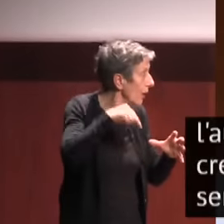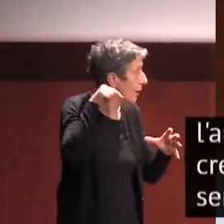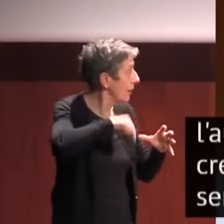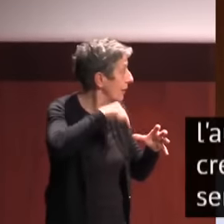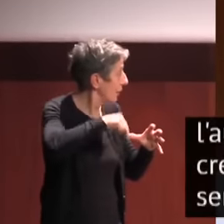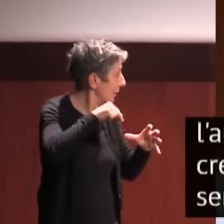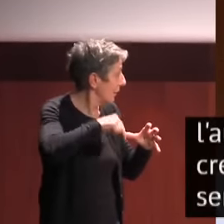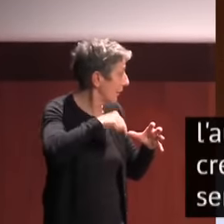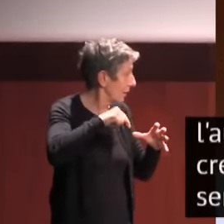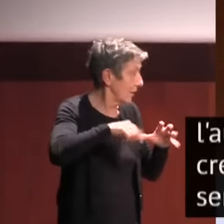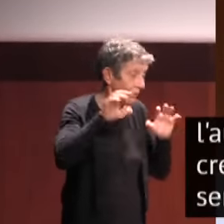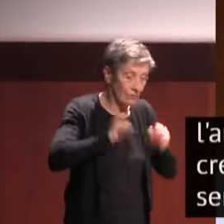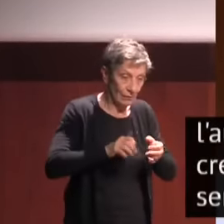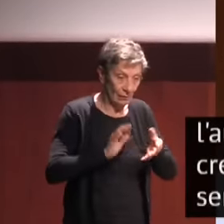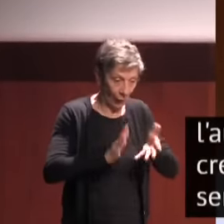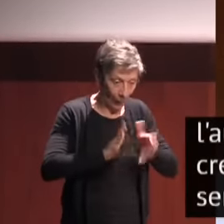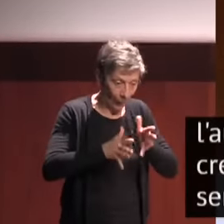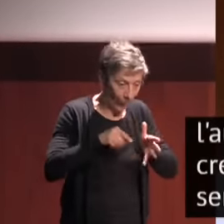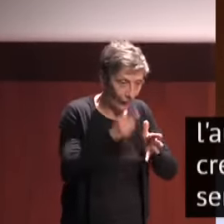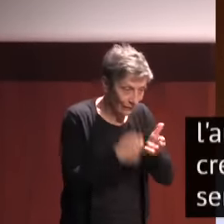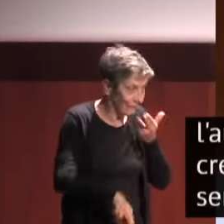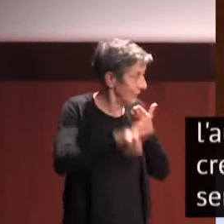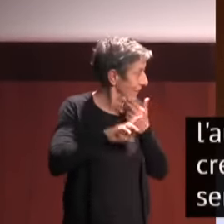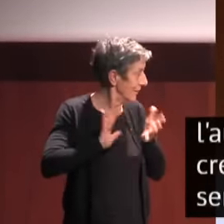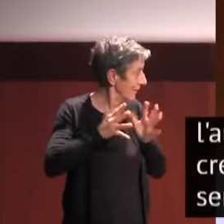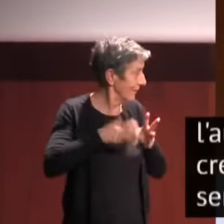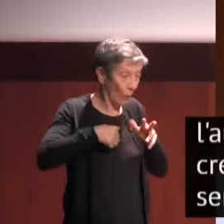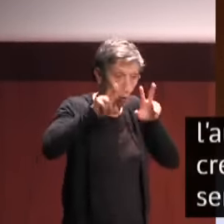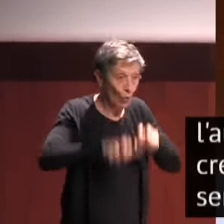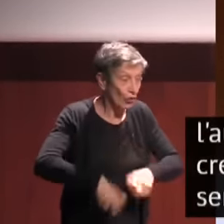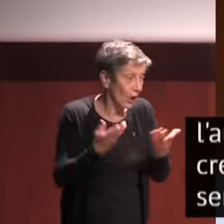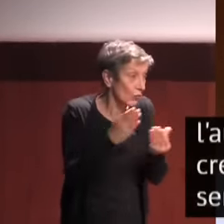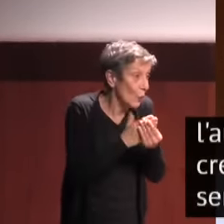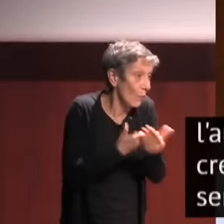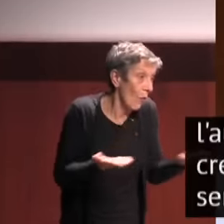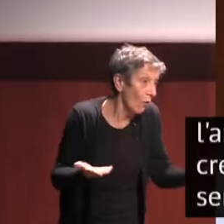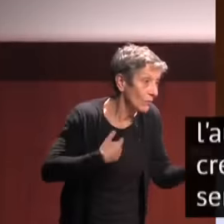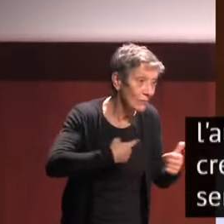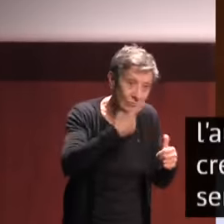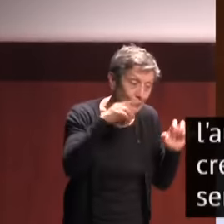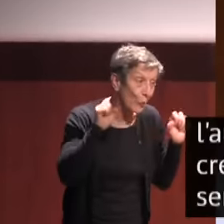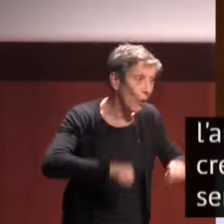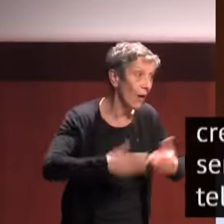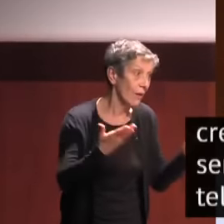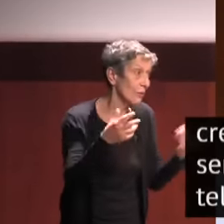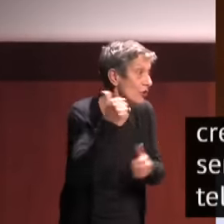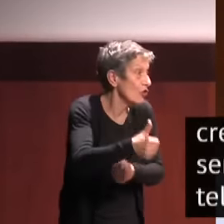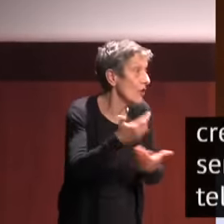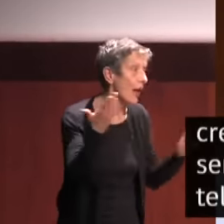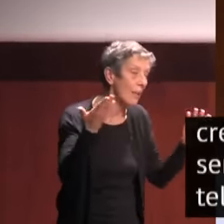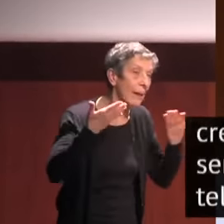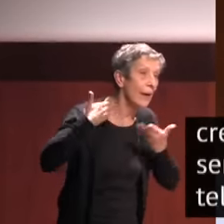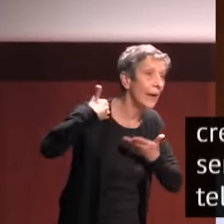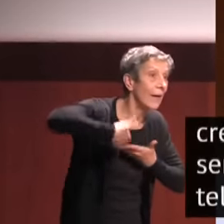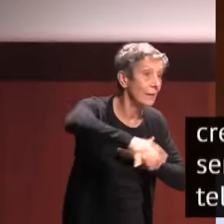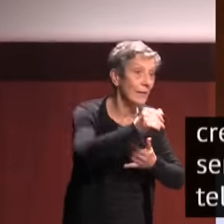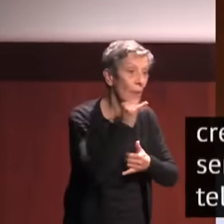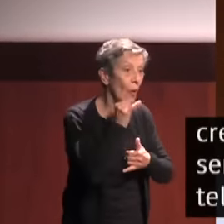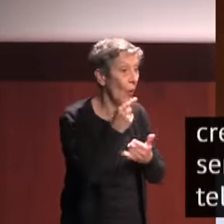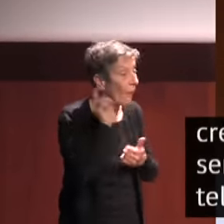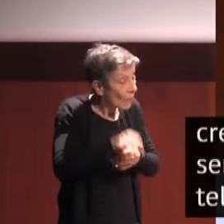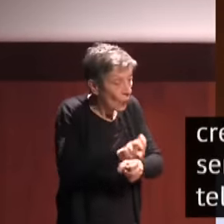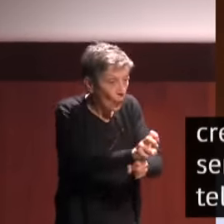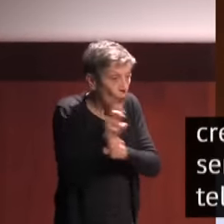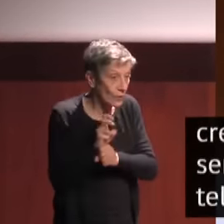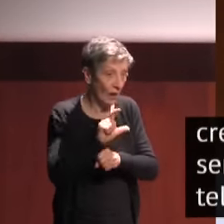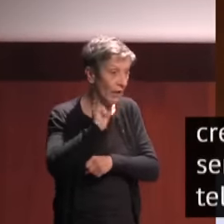sa requête et on pourrait avoir une réponse uniquement en langue des signes, ce qui serait génialissime, effectivement. Mais jusque-là, il faut quand même continuer à conserver la LSF, même